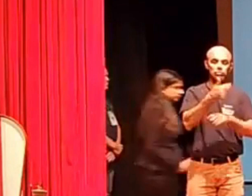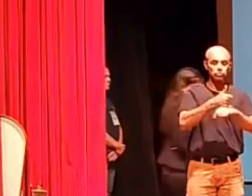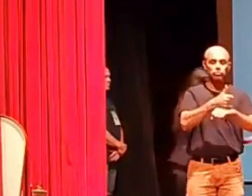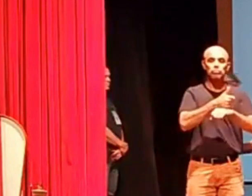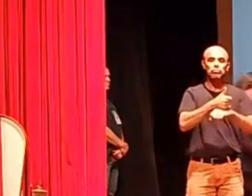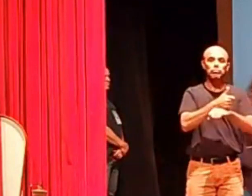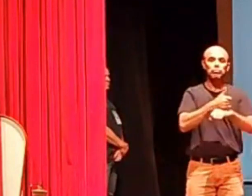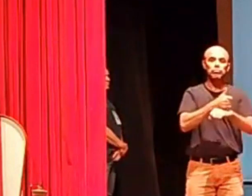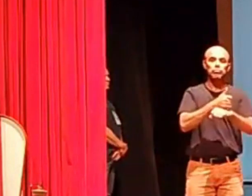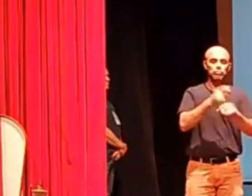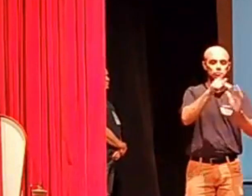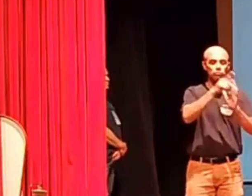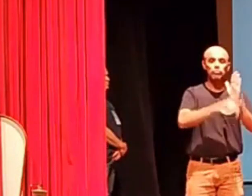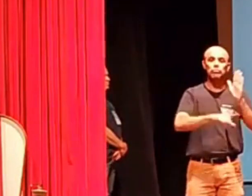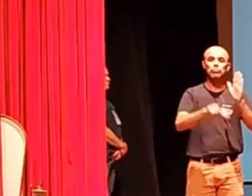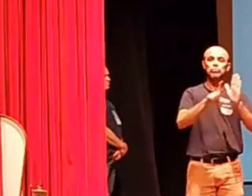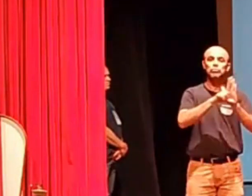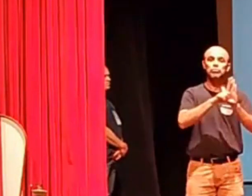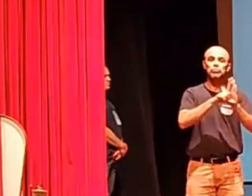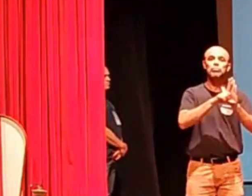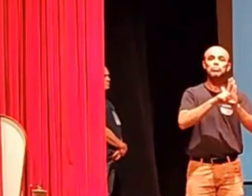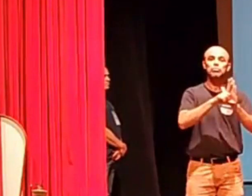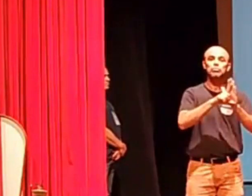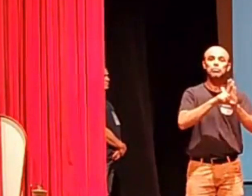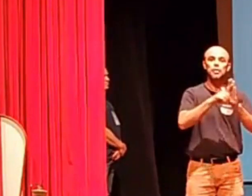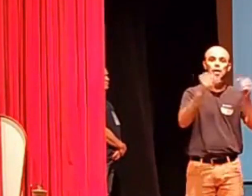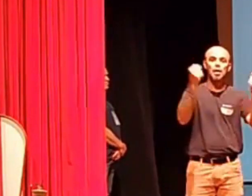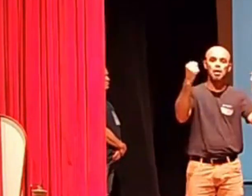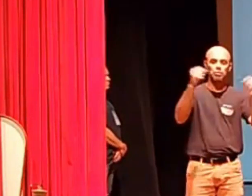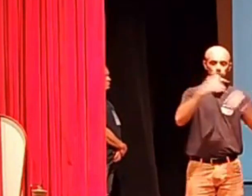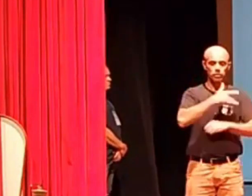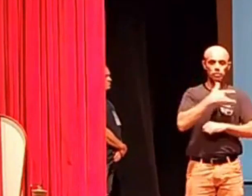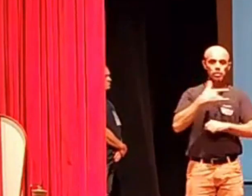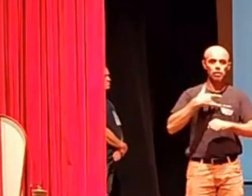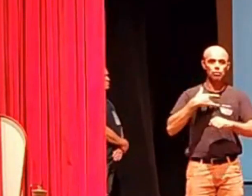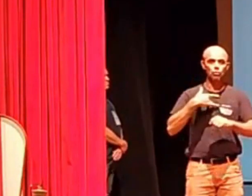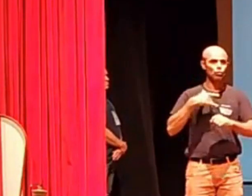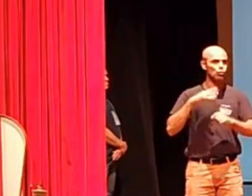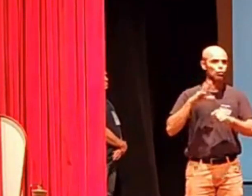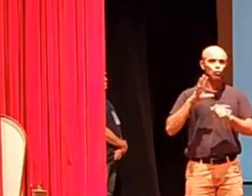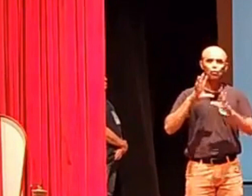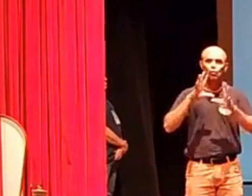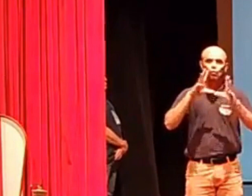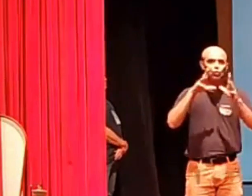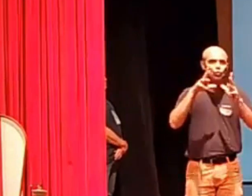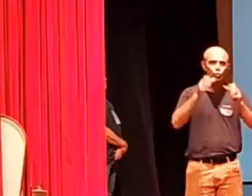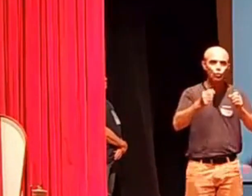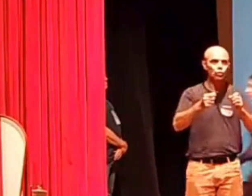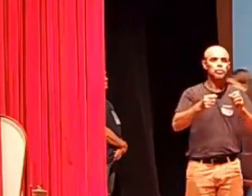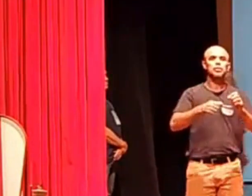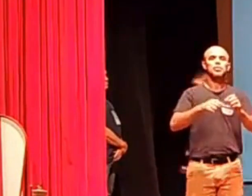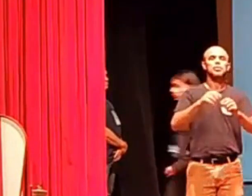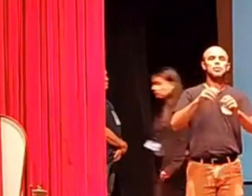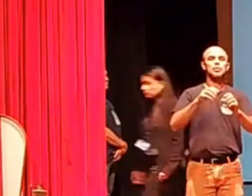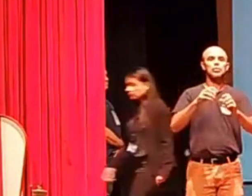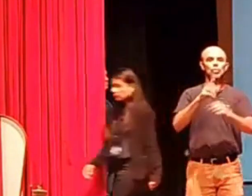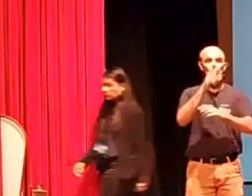saúde, projeto de lei, Academia da Saúde em todas as unidades básicas com pilates e